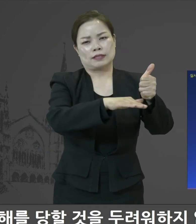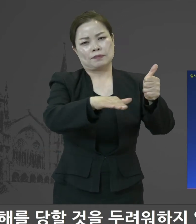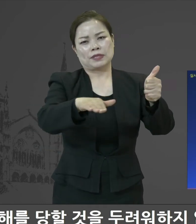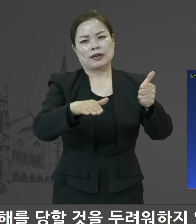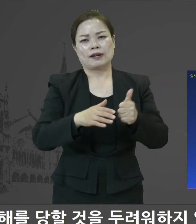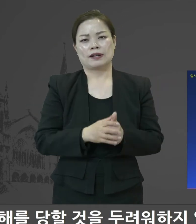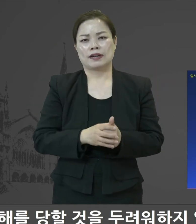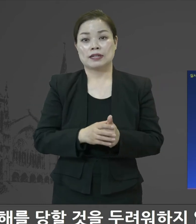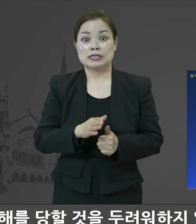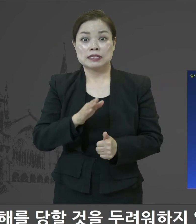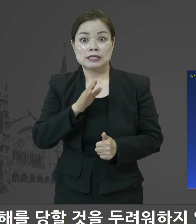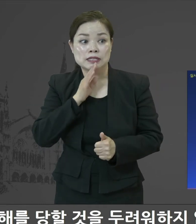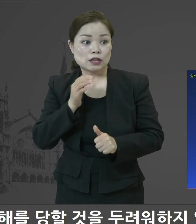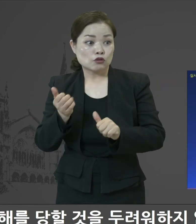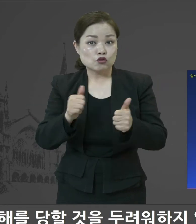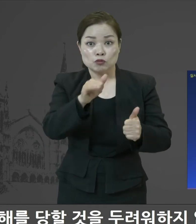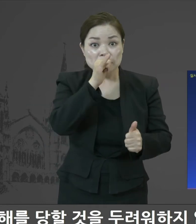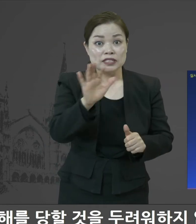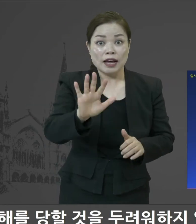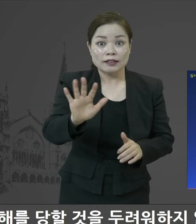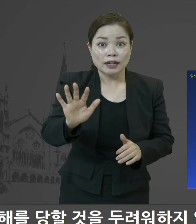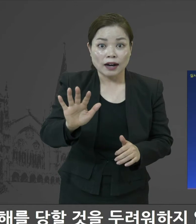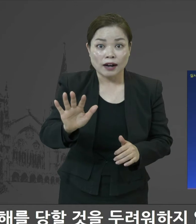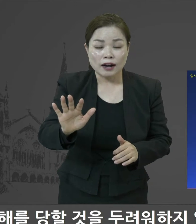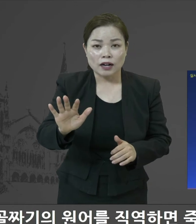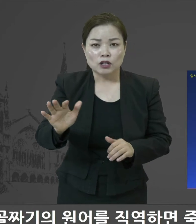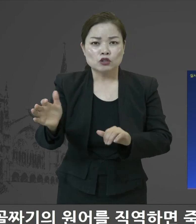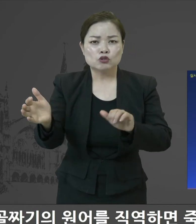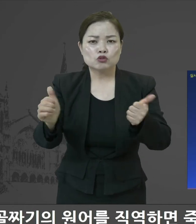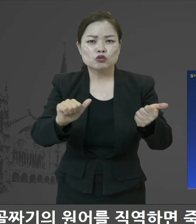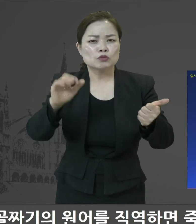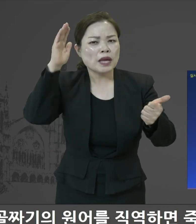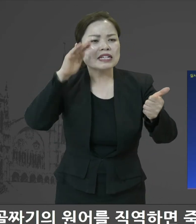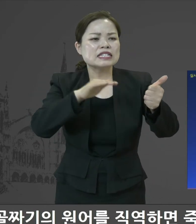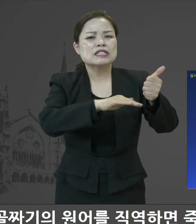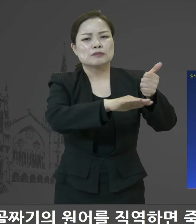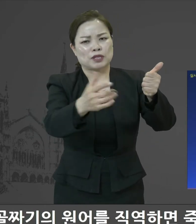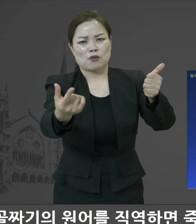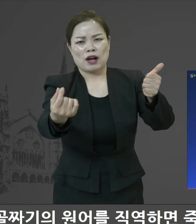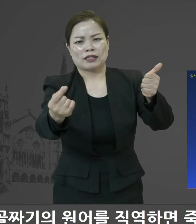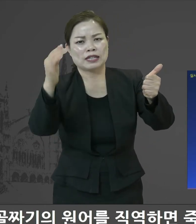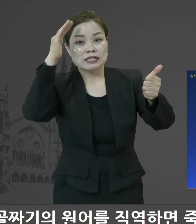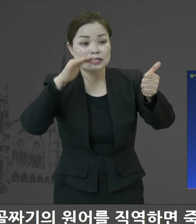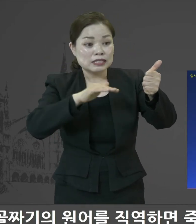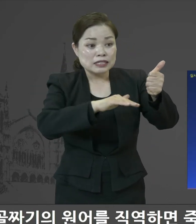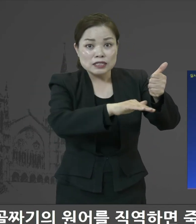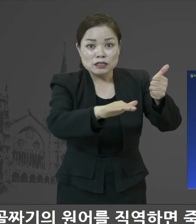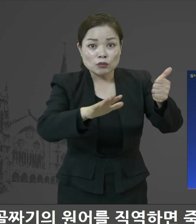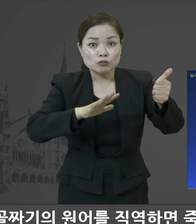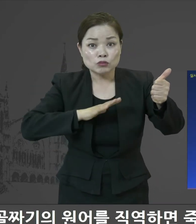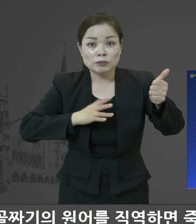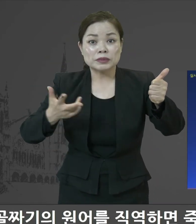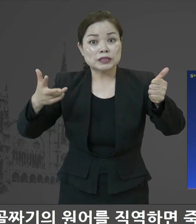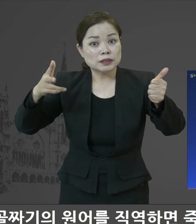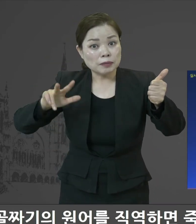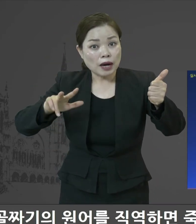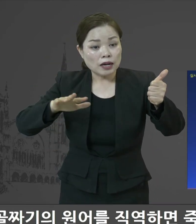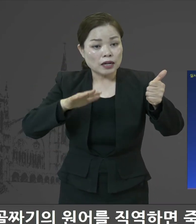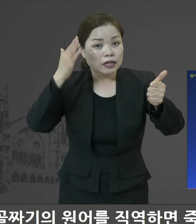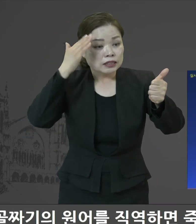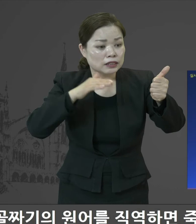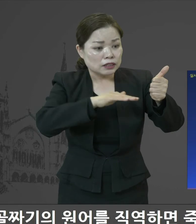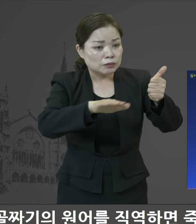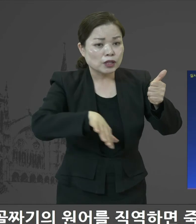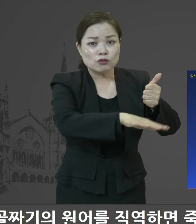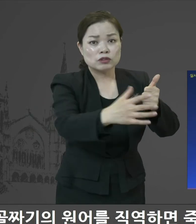말은 진짜 죽음이 있는 것이 아니라 죽음의 그림자가 있다는 것입니다. 그림자가 무섭기는 해도 그림자가 우리를